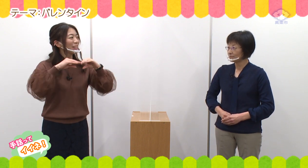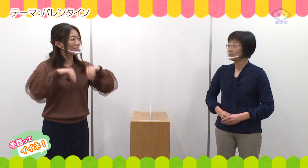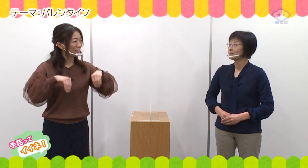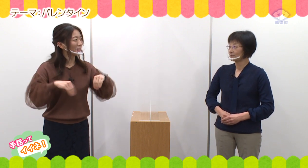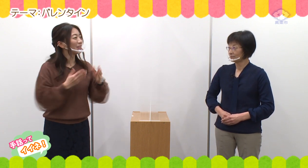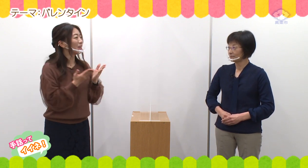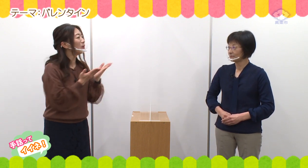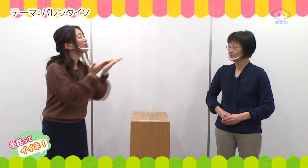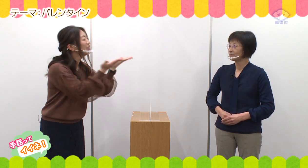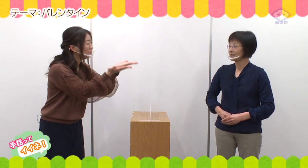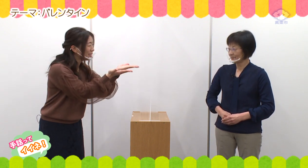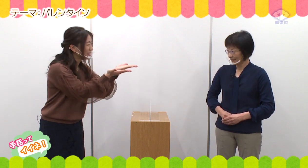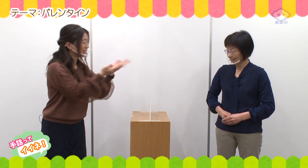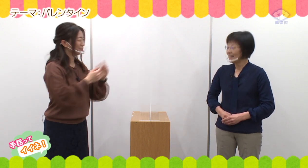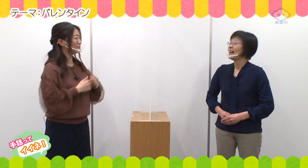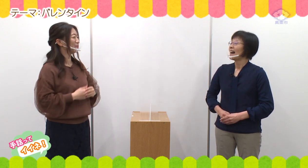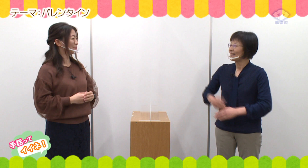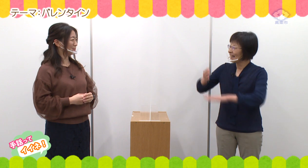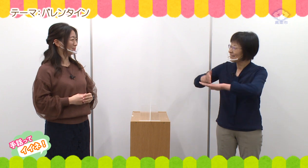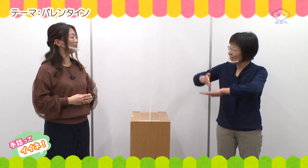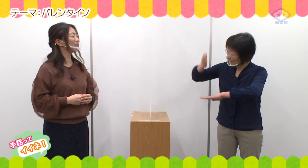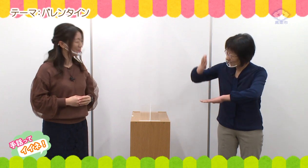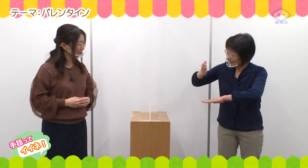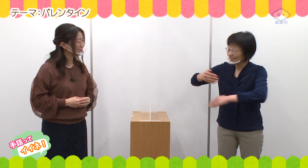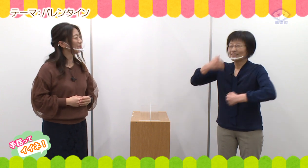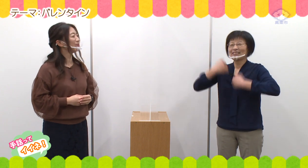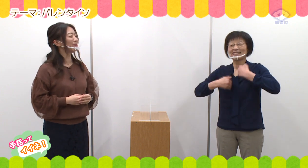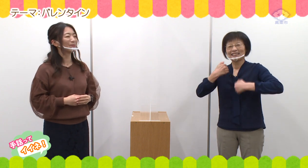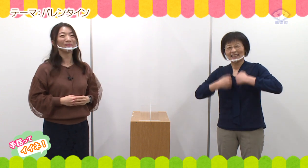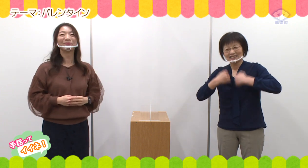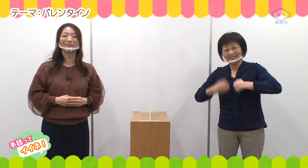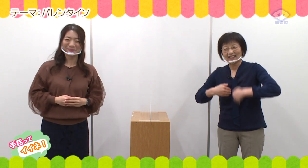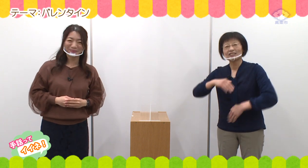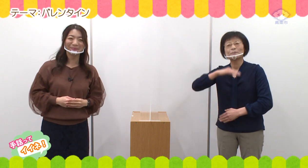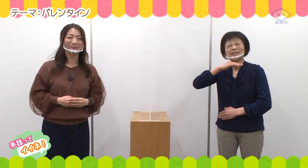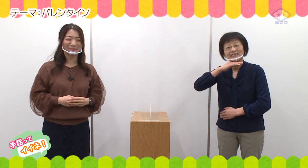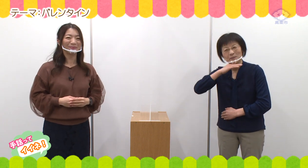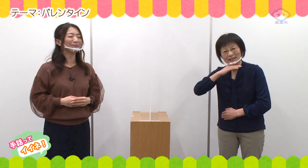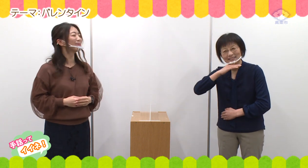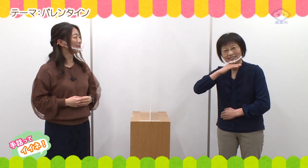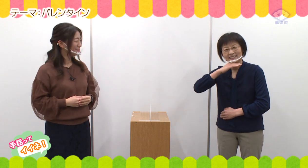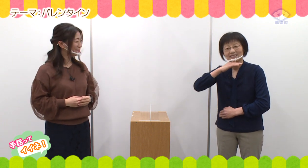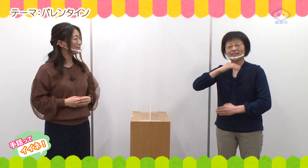ートをお送りします。 ありがとう、嬉しいです。楽しみにしてます。